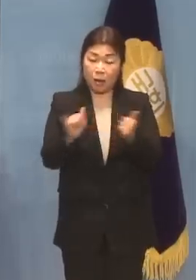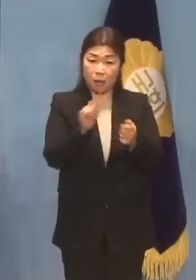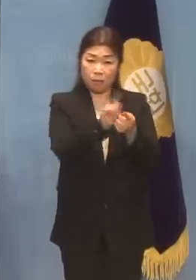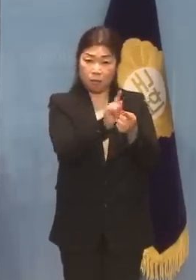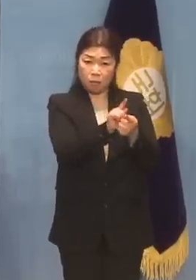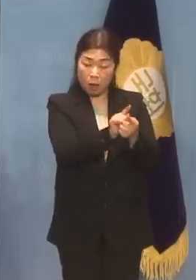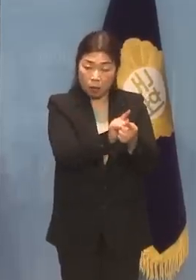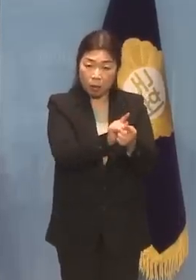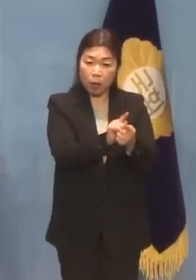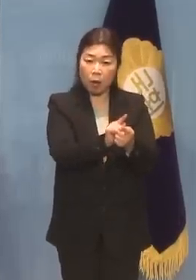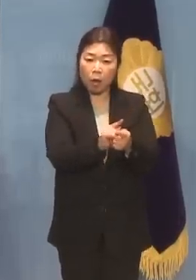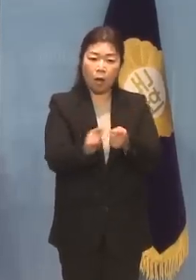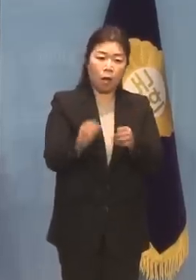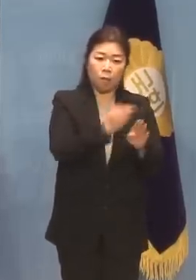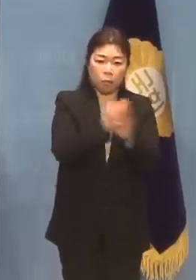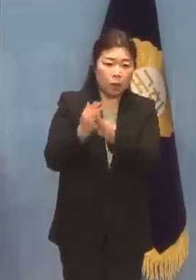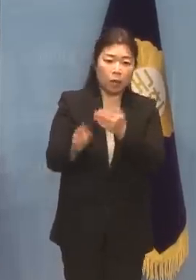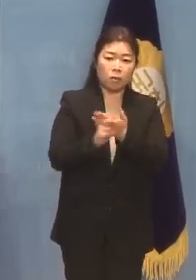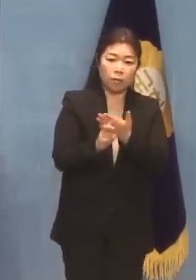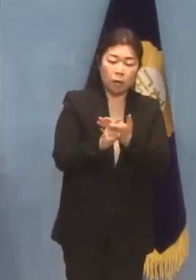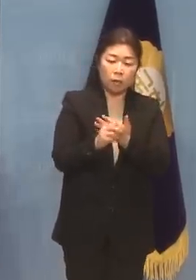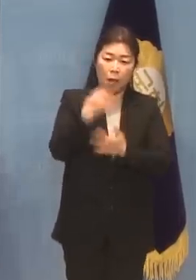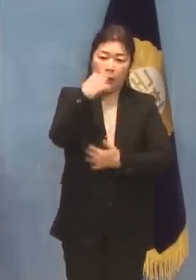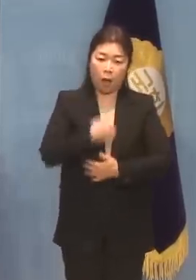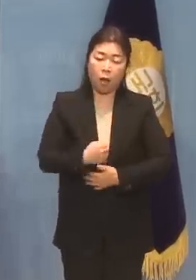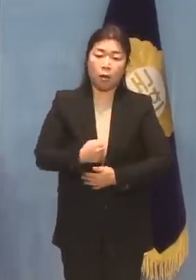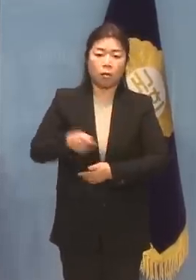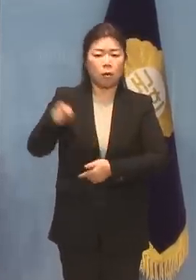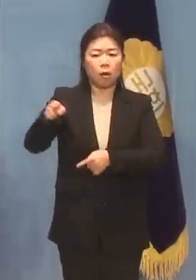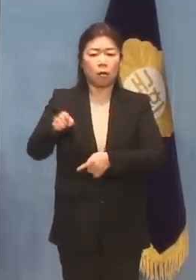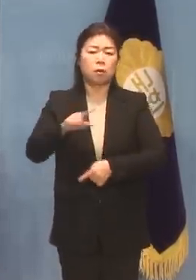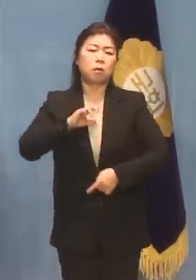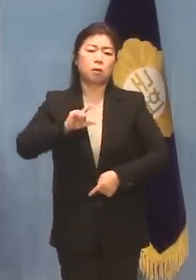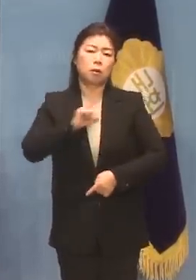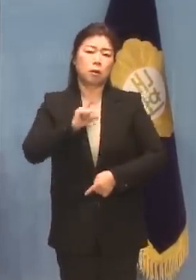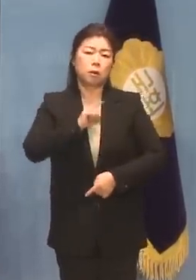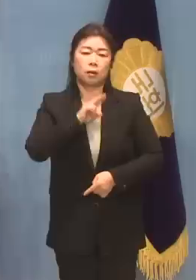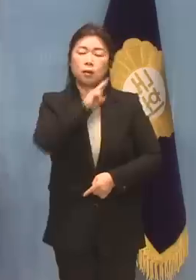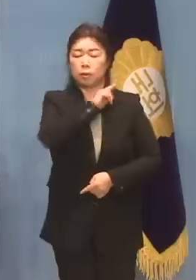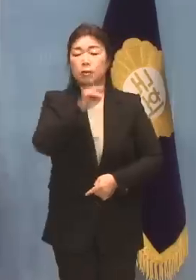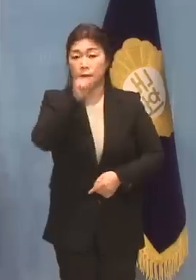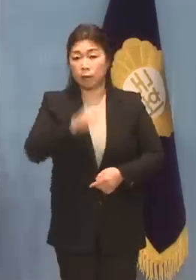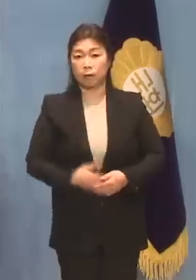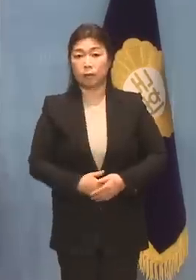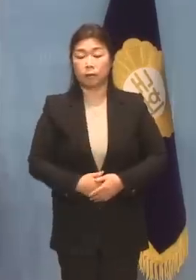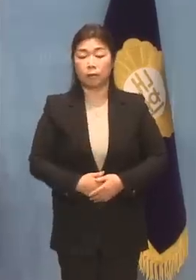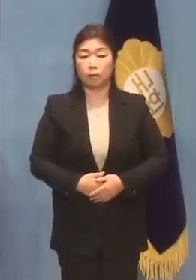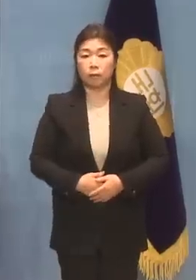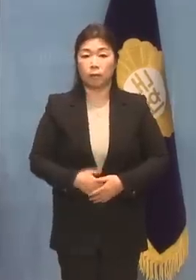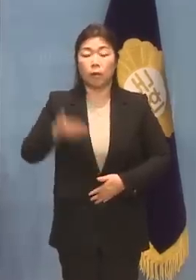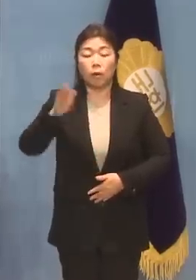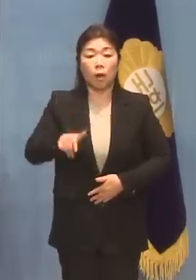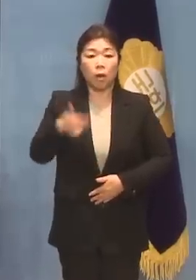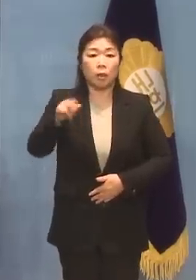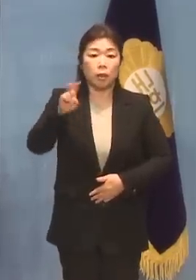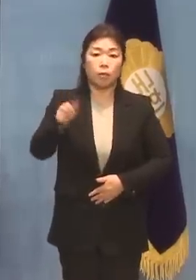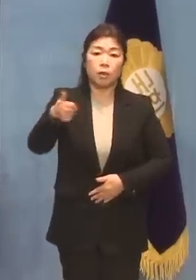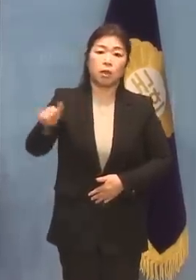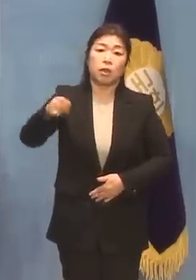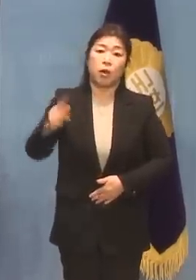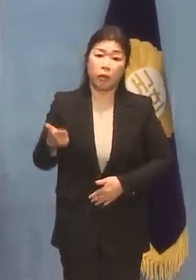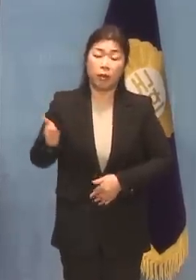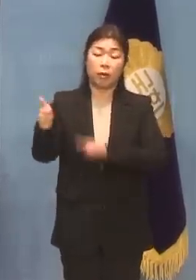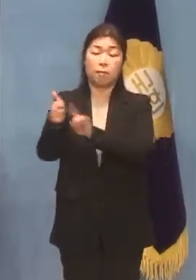방법으로 횡재한 것은 아닌지 의심이 갈 수밖에 없는 상황입니다. 그런데도 김기현 후보는